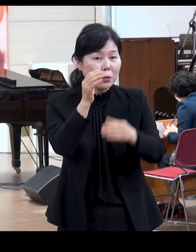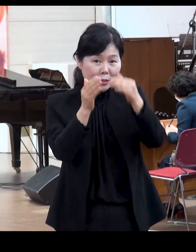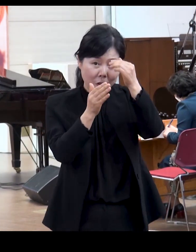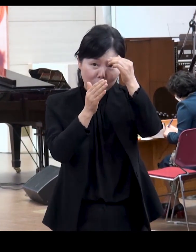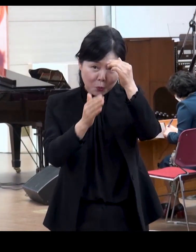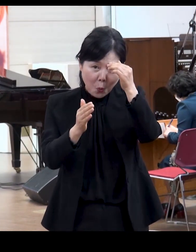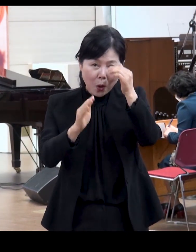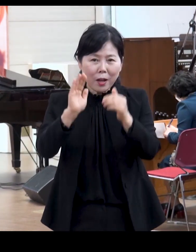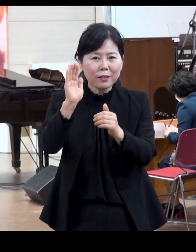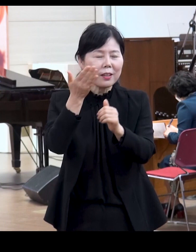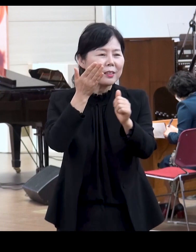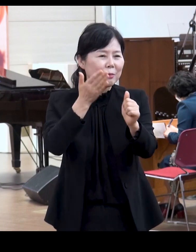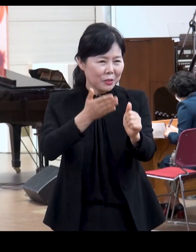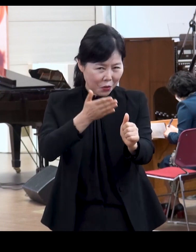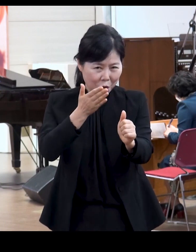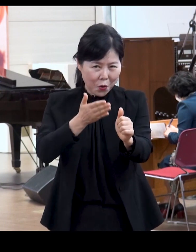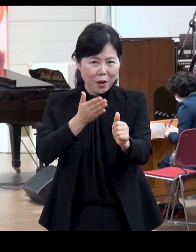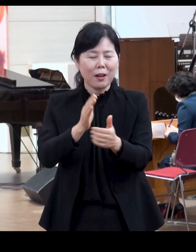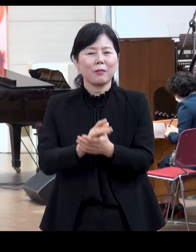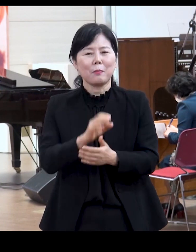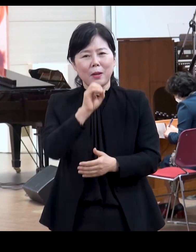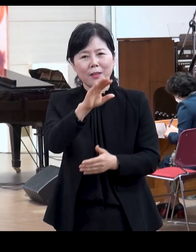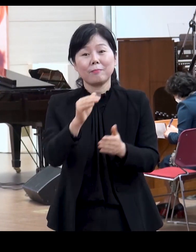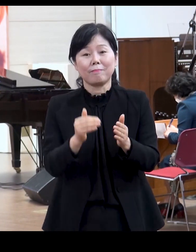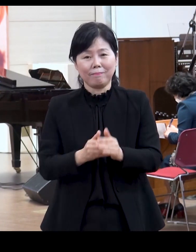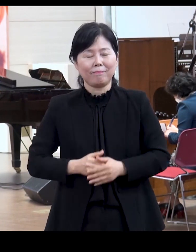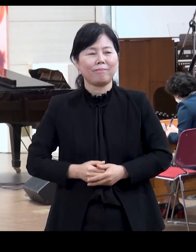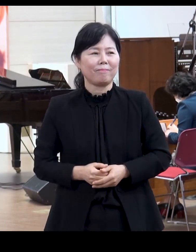교인이 되십시오라고 말씀을 드렸습니다.